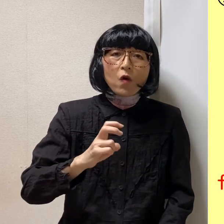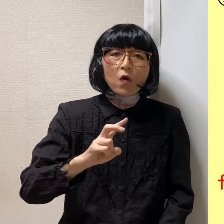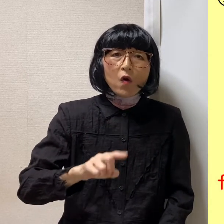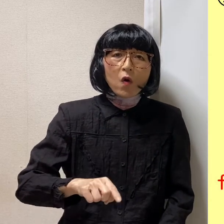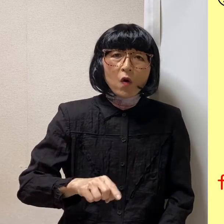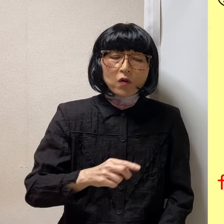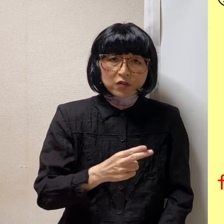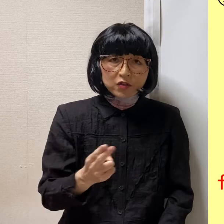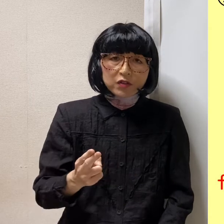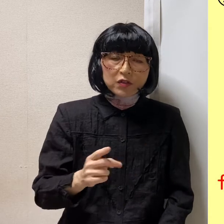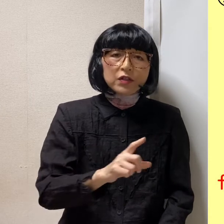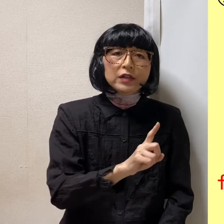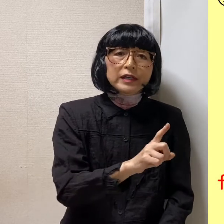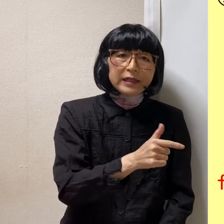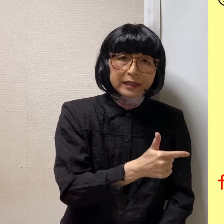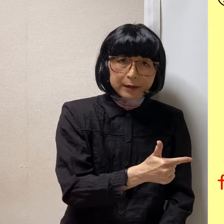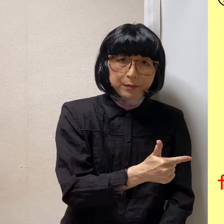I followed him.